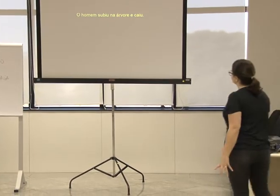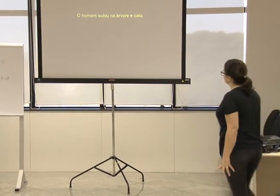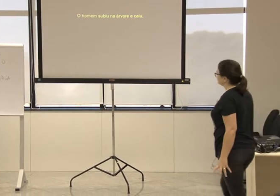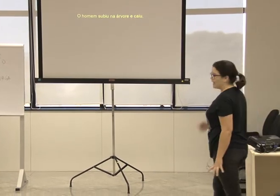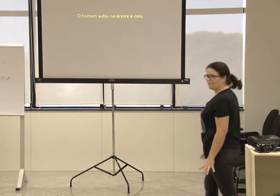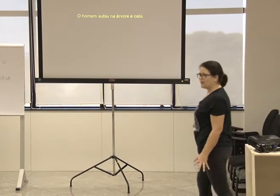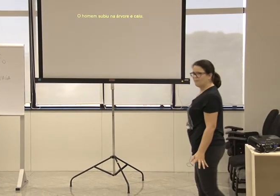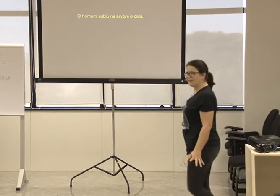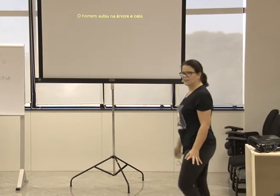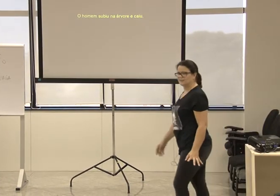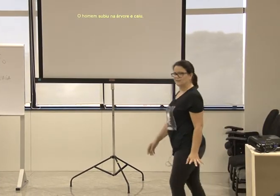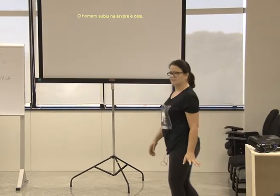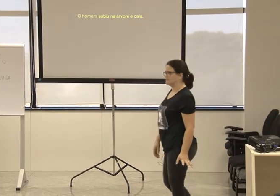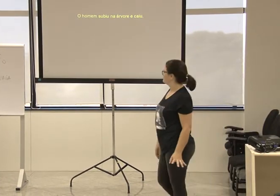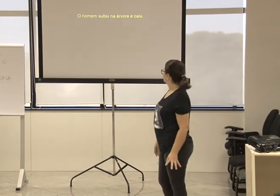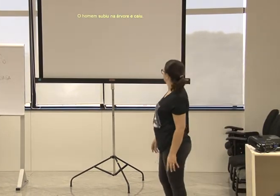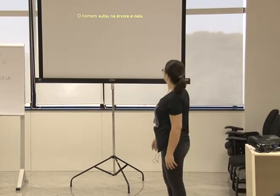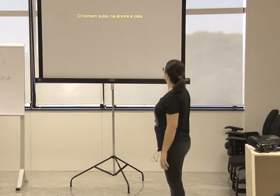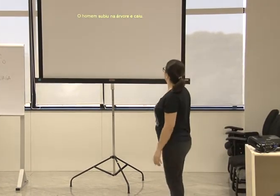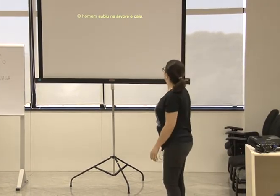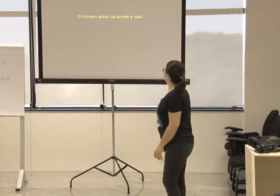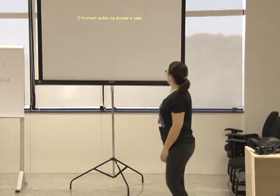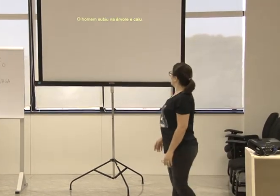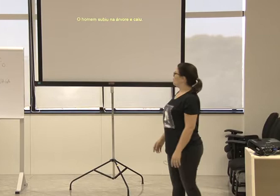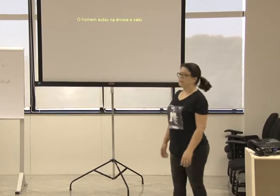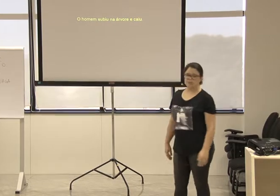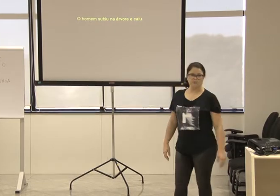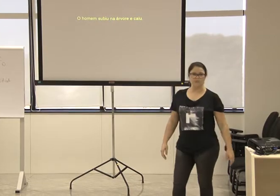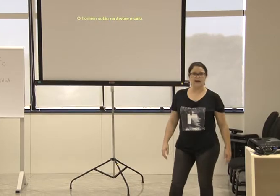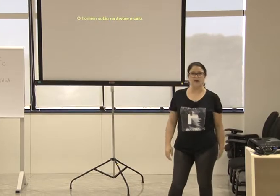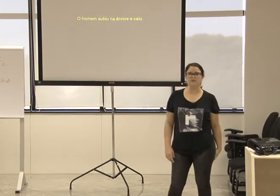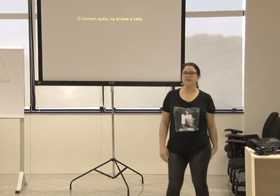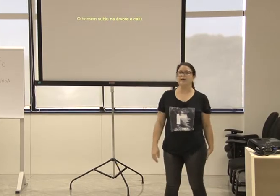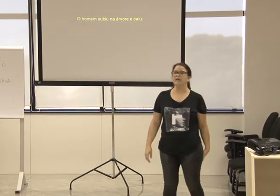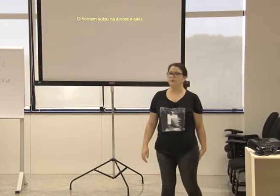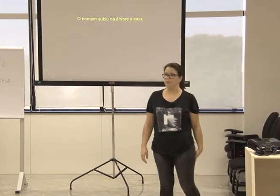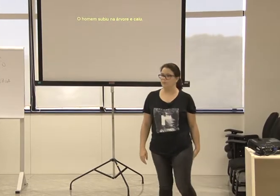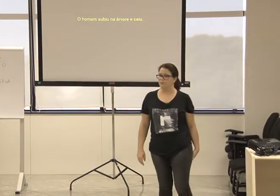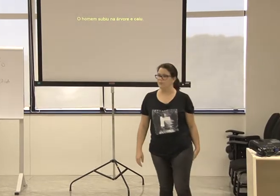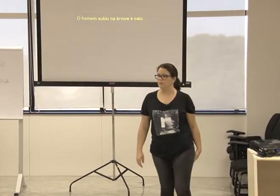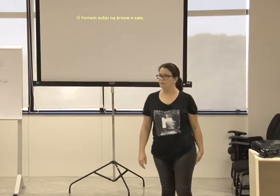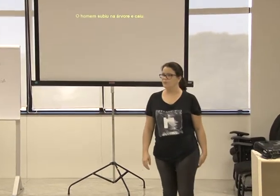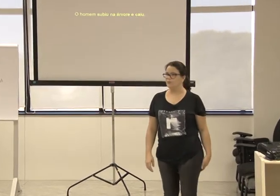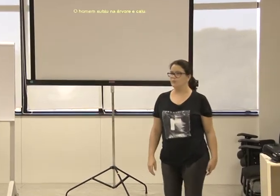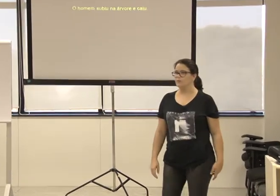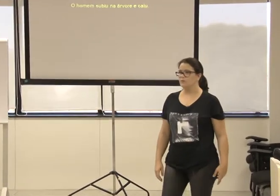É a melhor manga. O homem subiu na árvore e caiu.